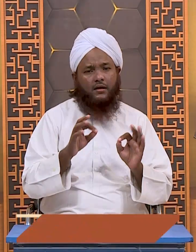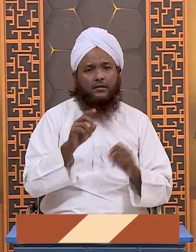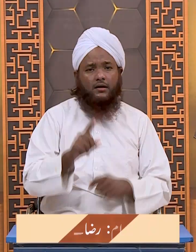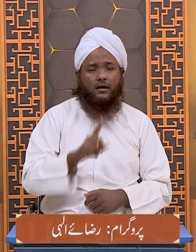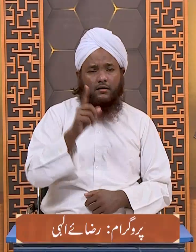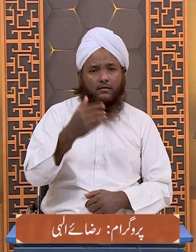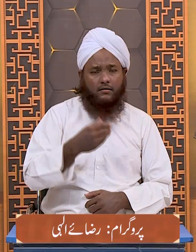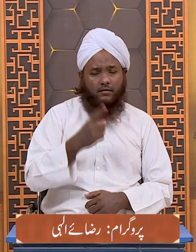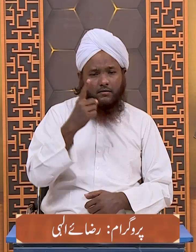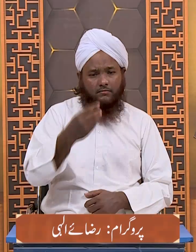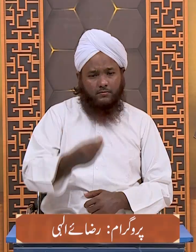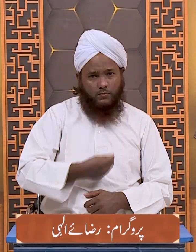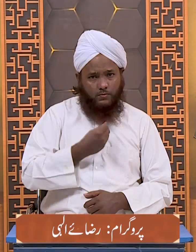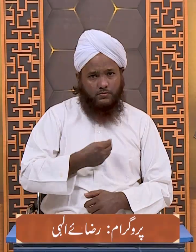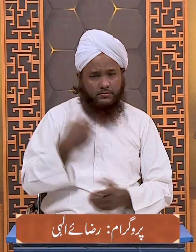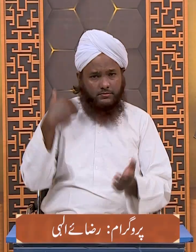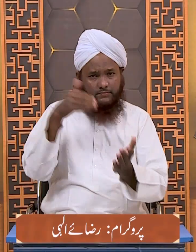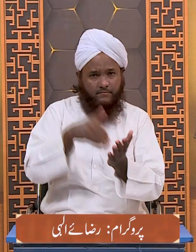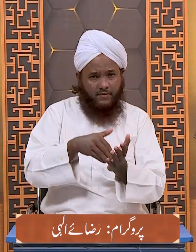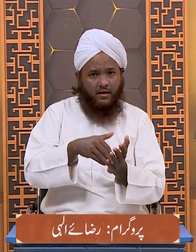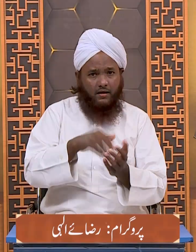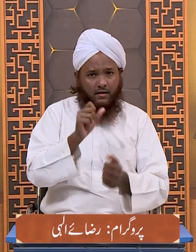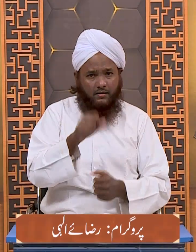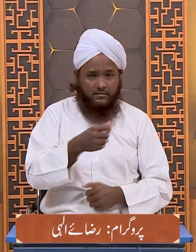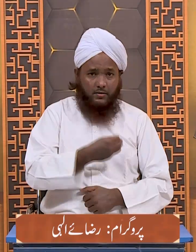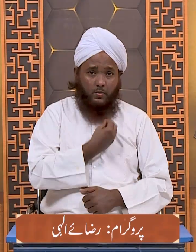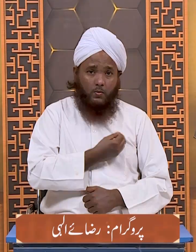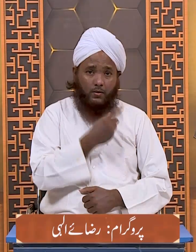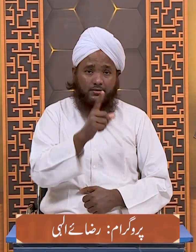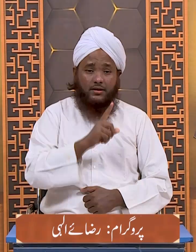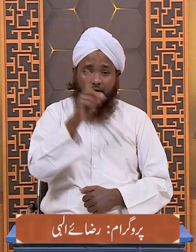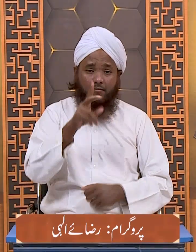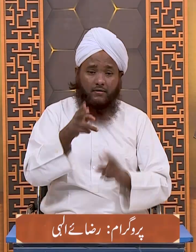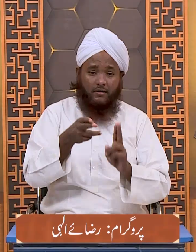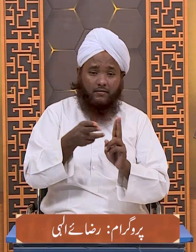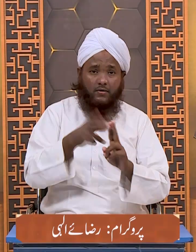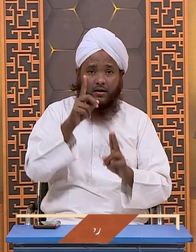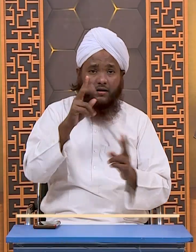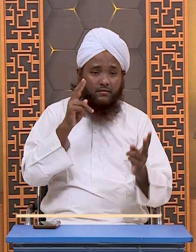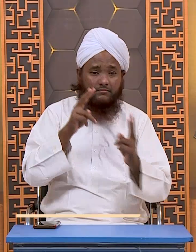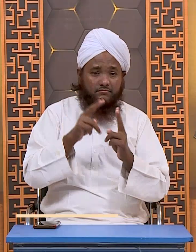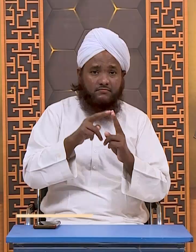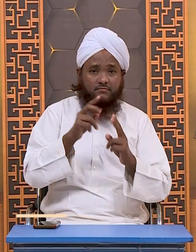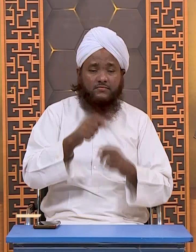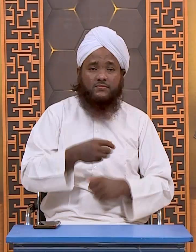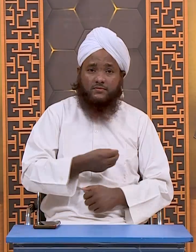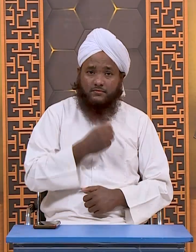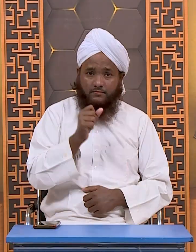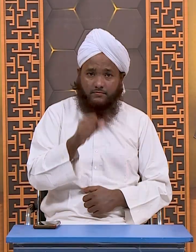अल्लाह पाक की बारगाह में हाजिर रहने के लिए ख्वाहिशमंद हैं या नहीं है। अल्लाह अकबर। अब समात फरमा लें कि अल्लाह पाक